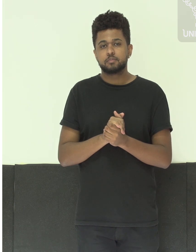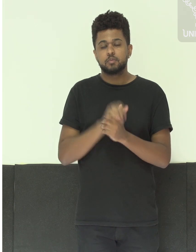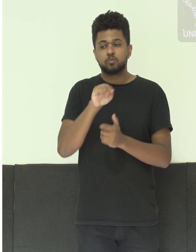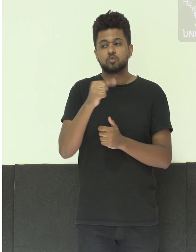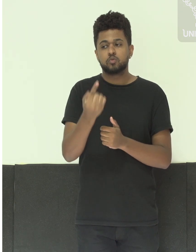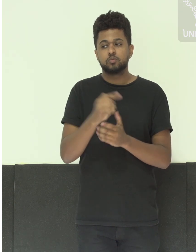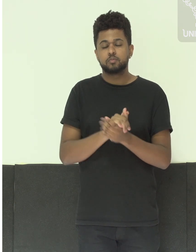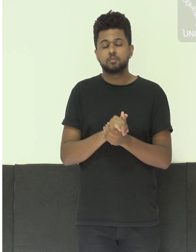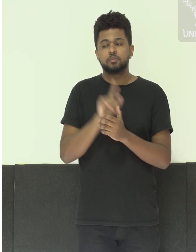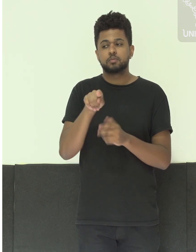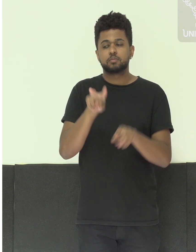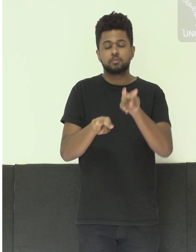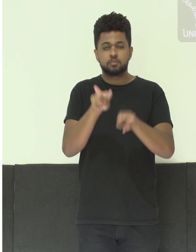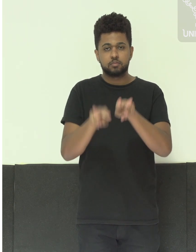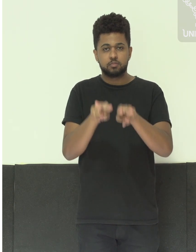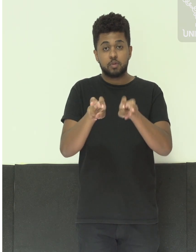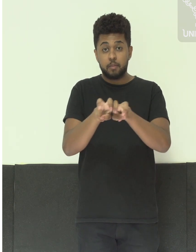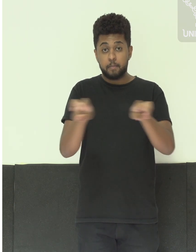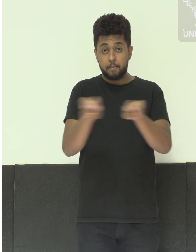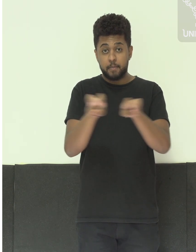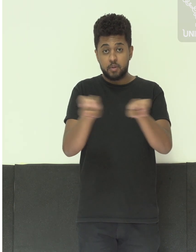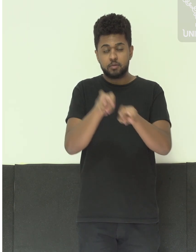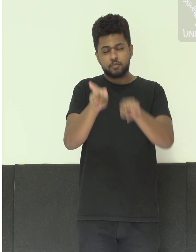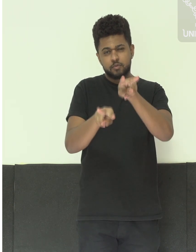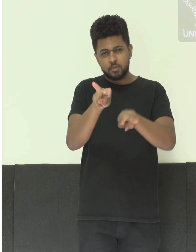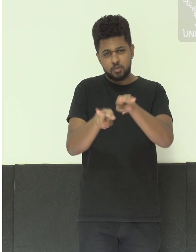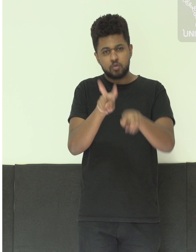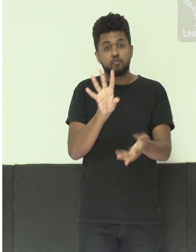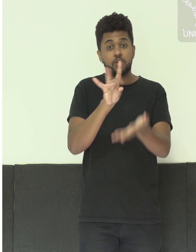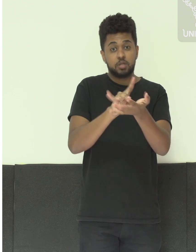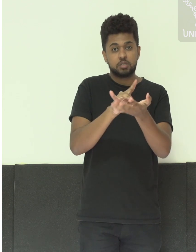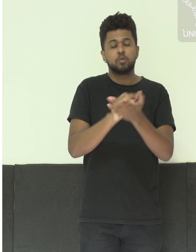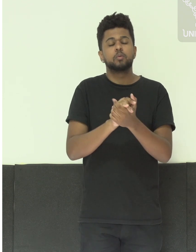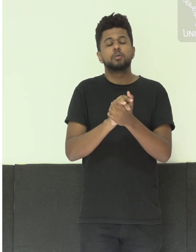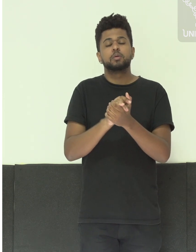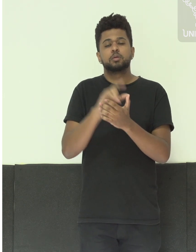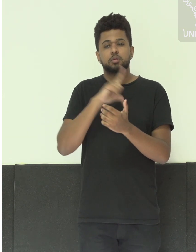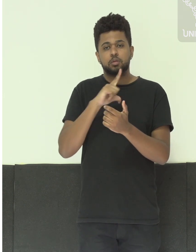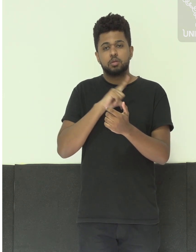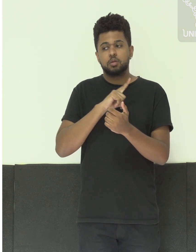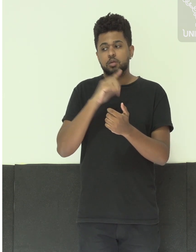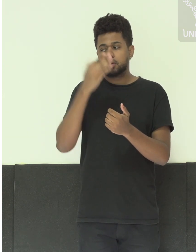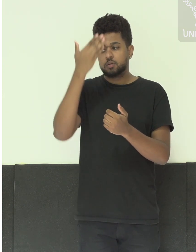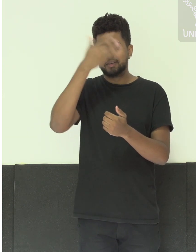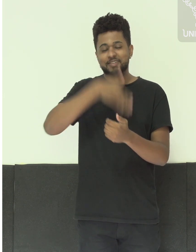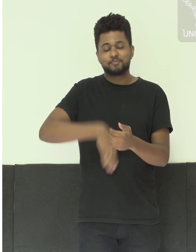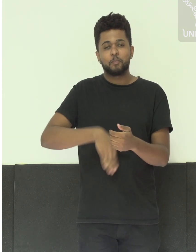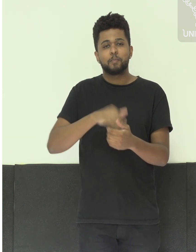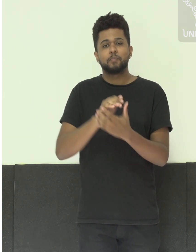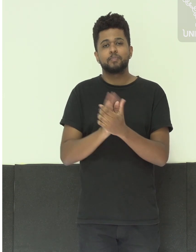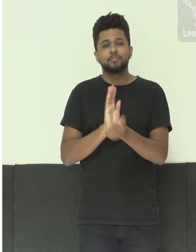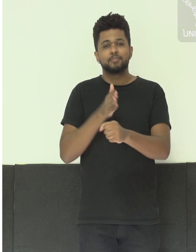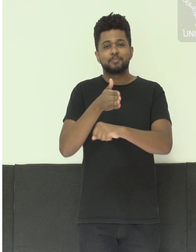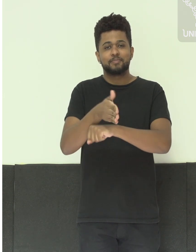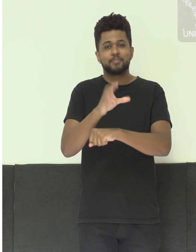Ponto 1. Serão analisados pela banca de verificação e validação dos requisitos comprobatórios para